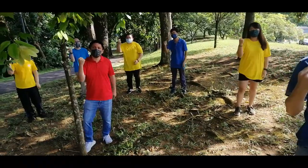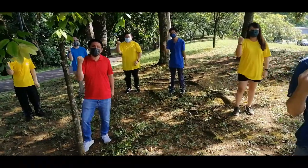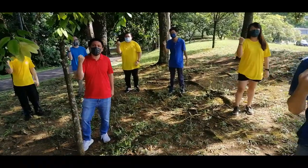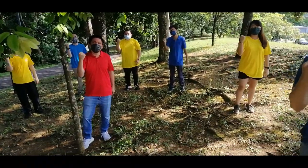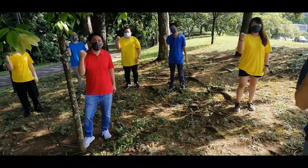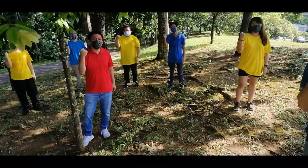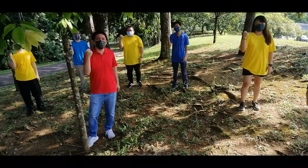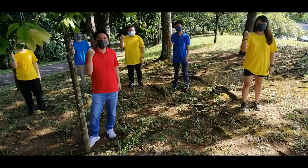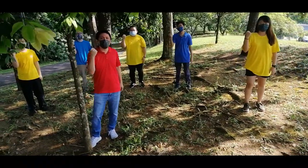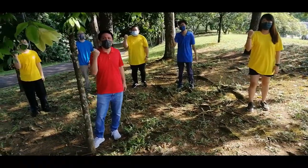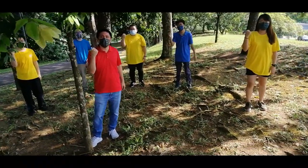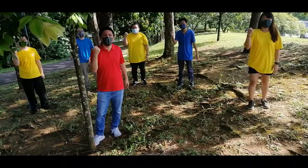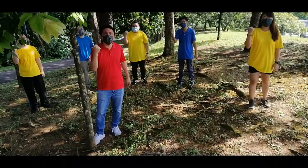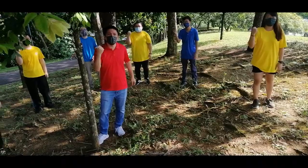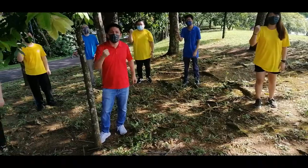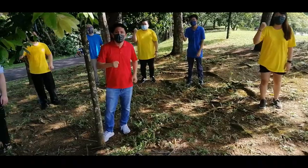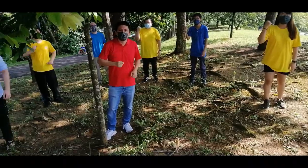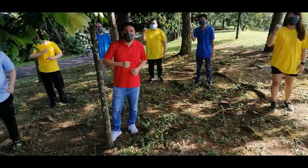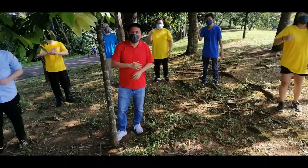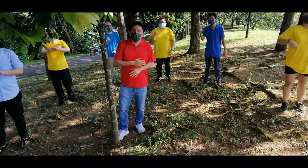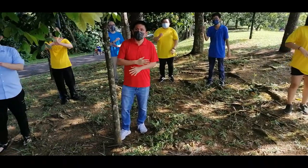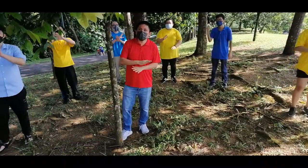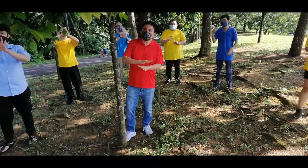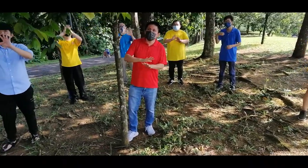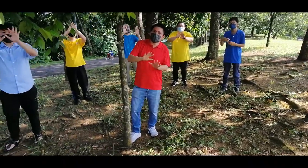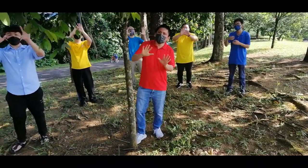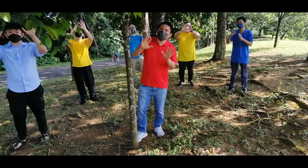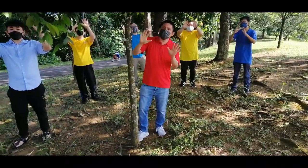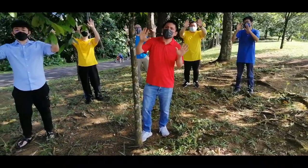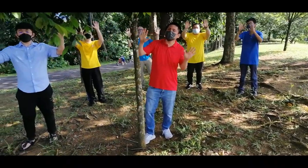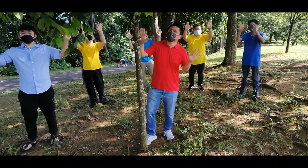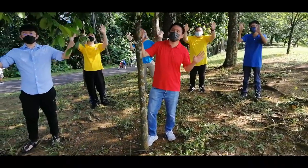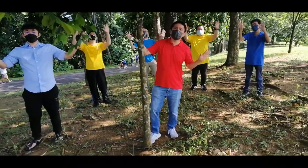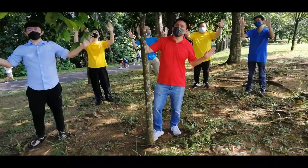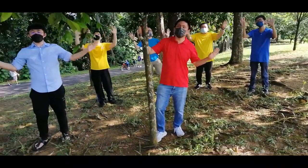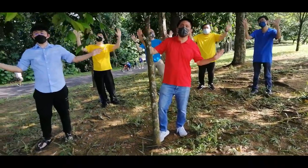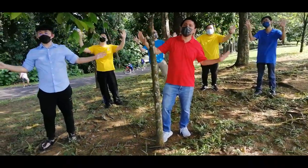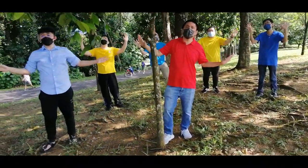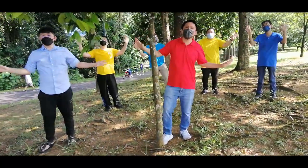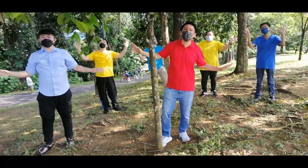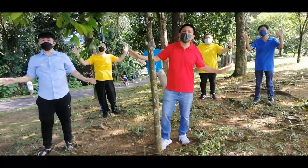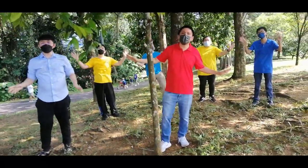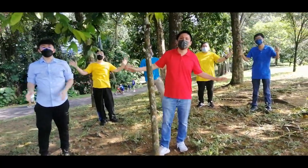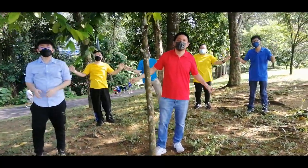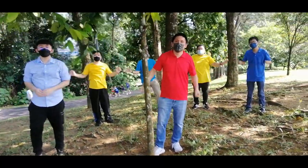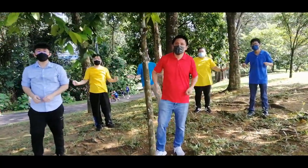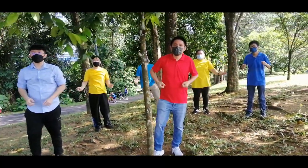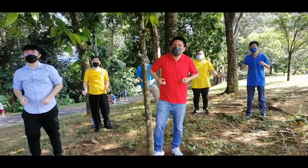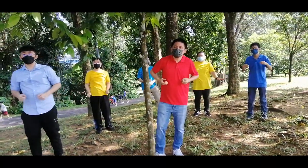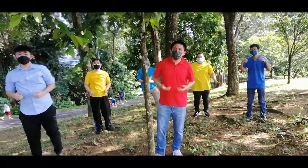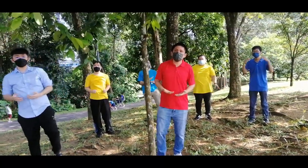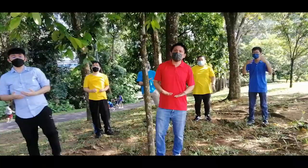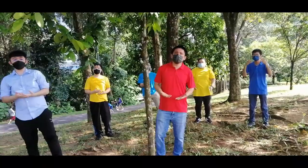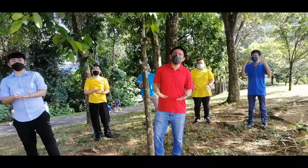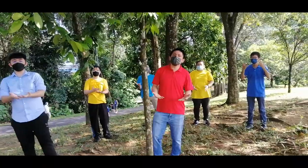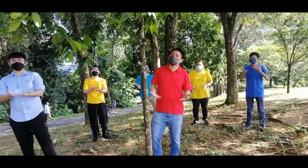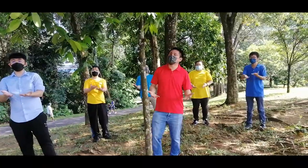越这风雪，彩虹一定会出现，一起迎接下